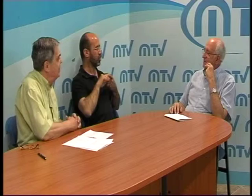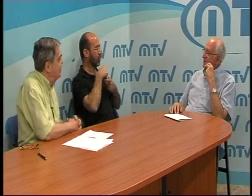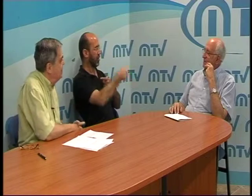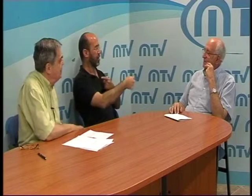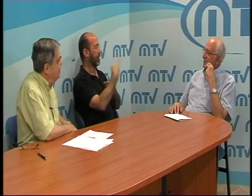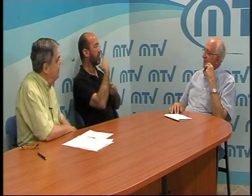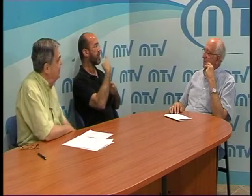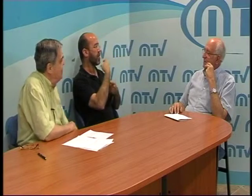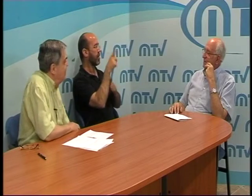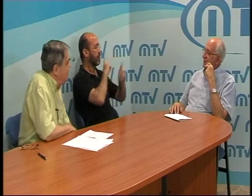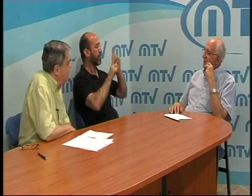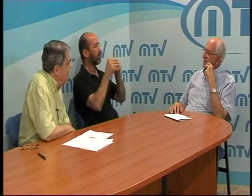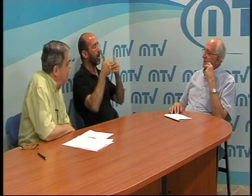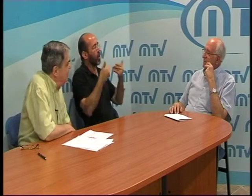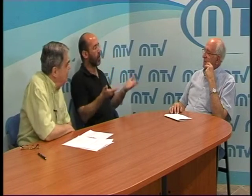día?